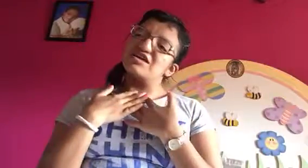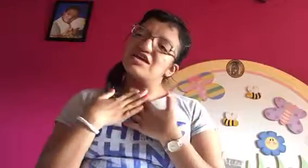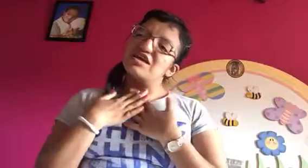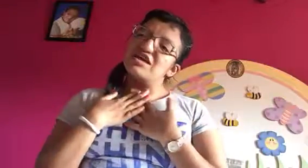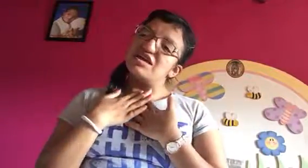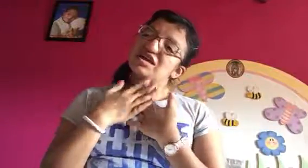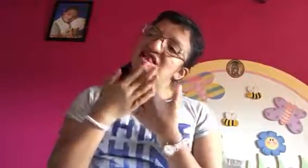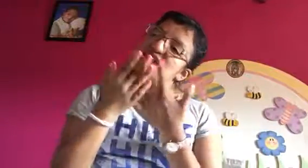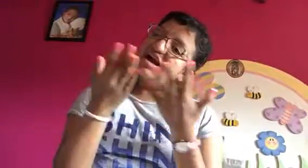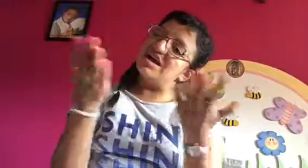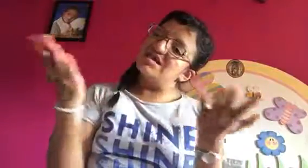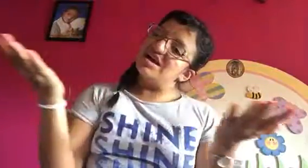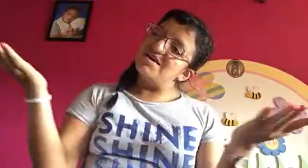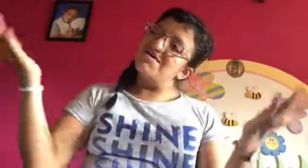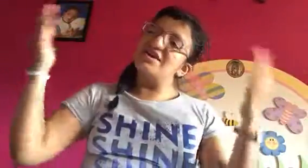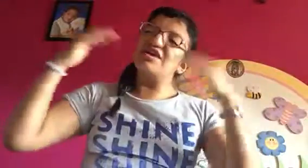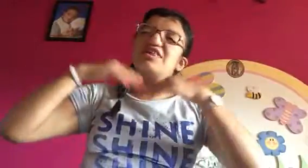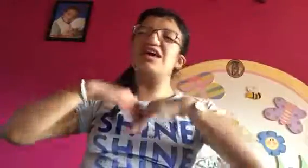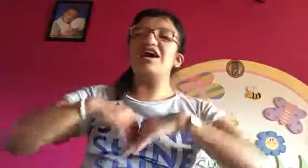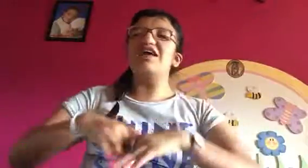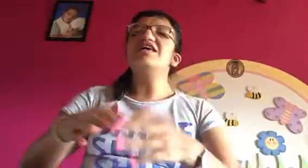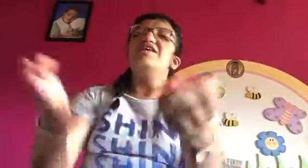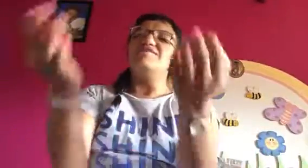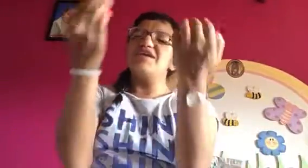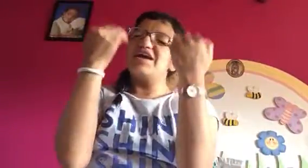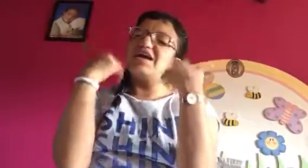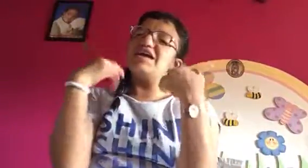aquí la Navidad.